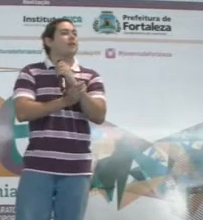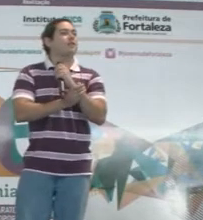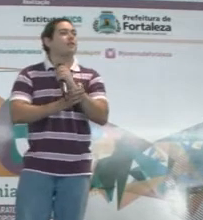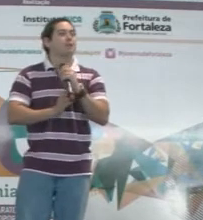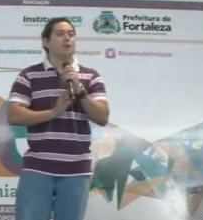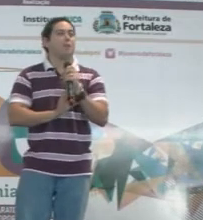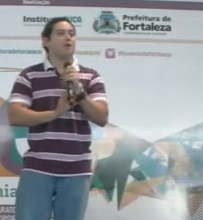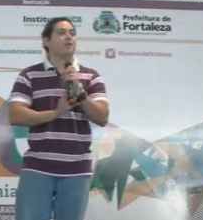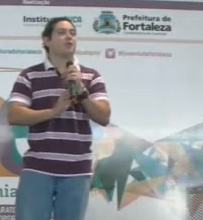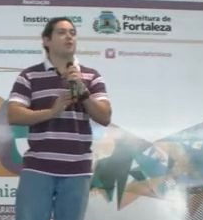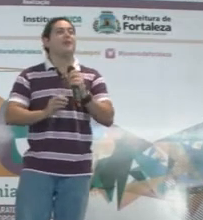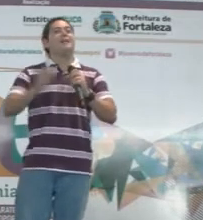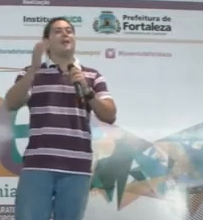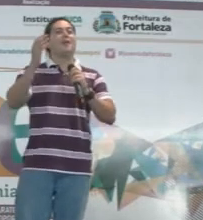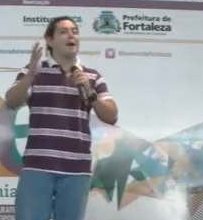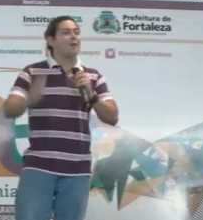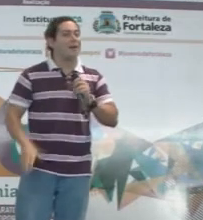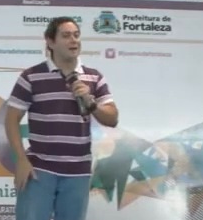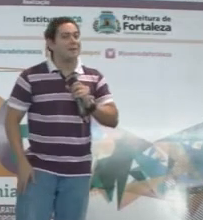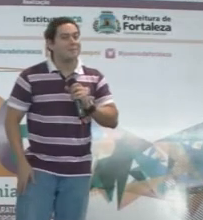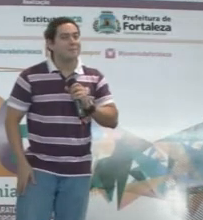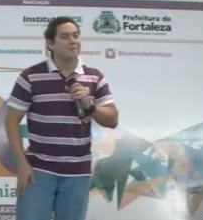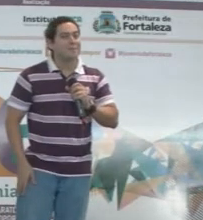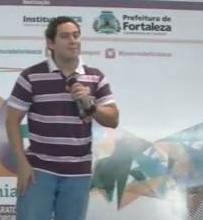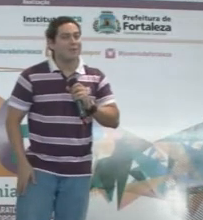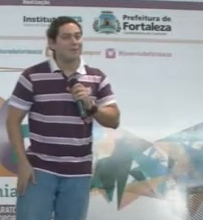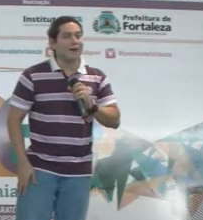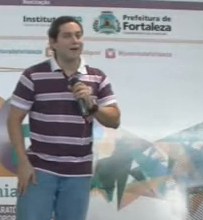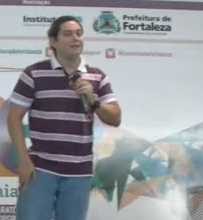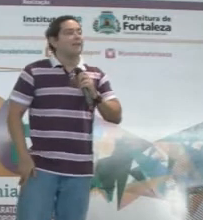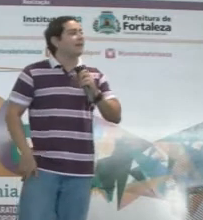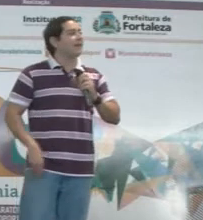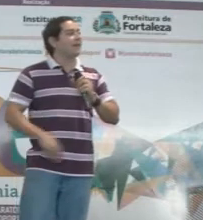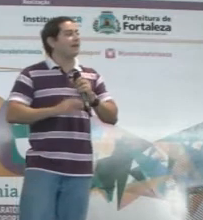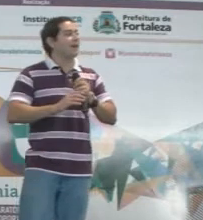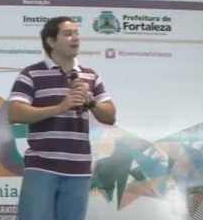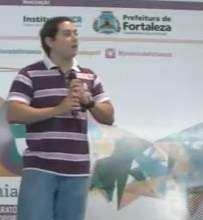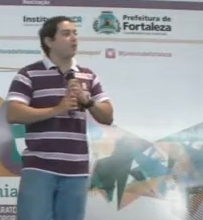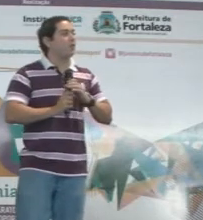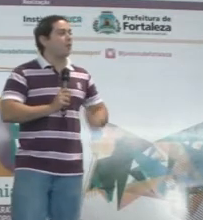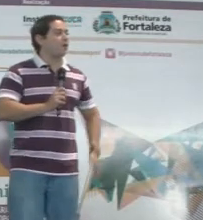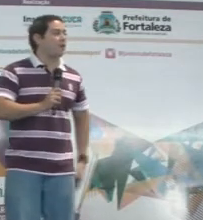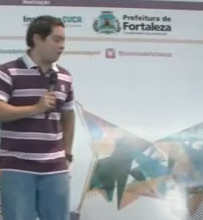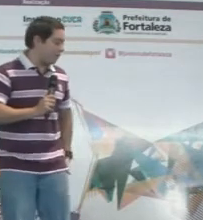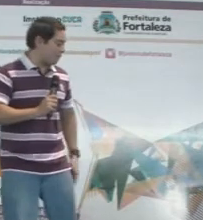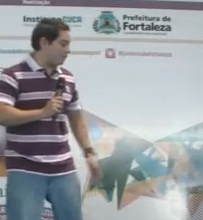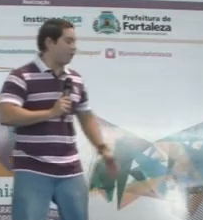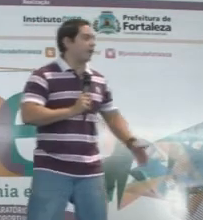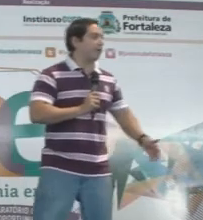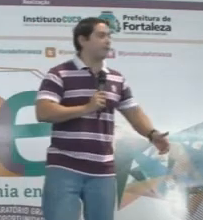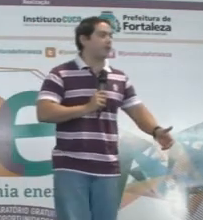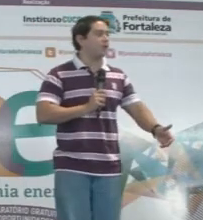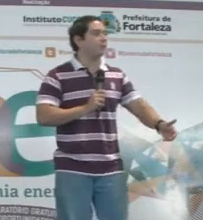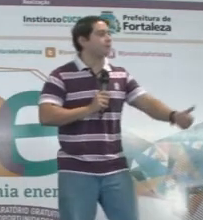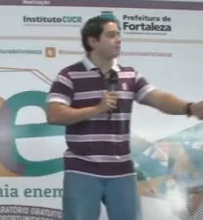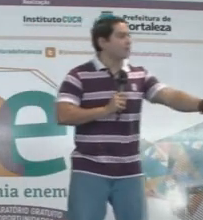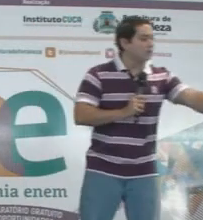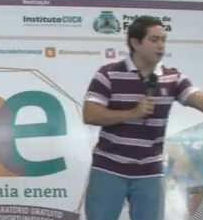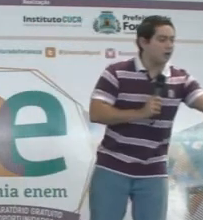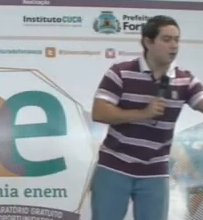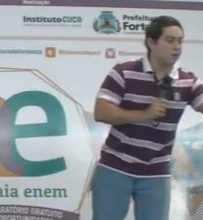o presidente, derrubaram o rei, tá? Na Inglaterra, o processo foi menos violento,